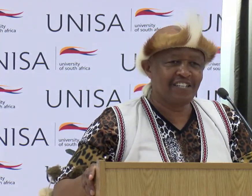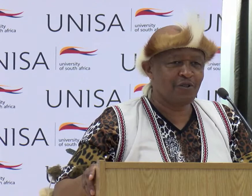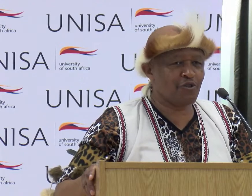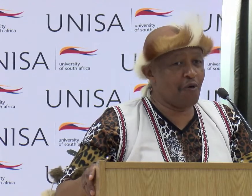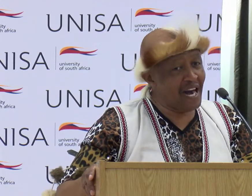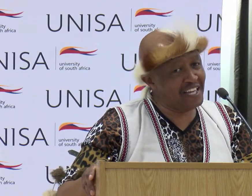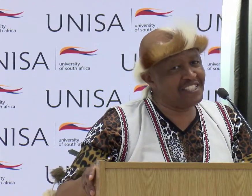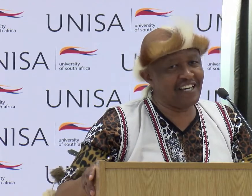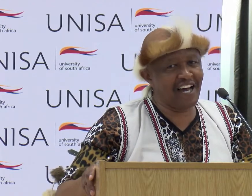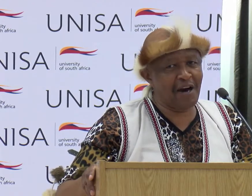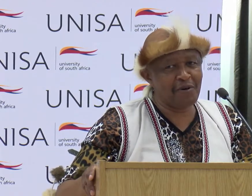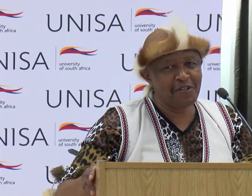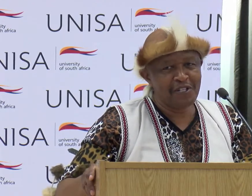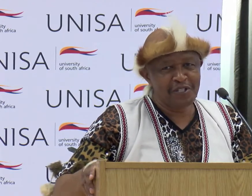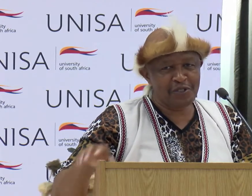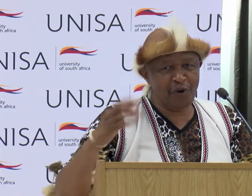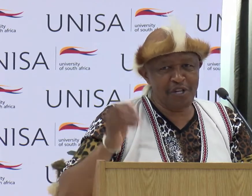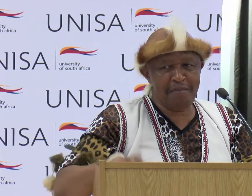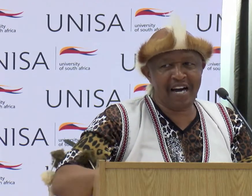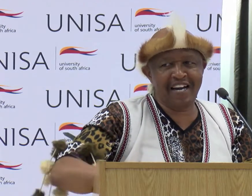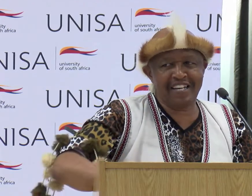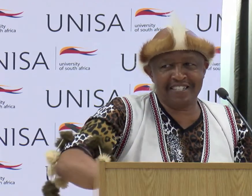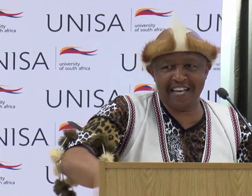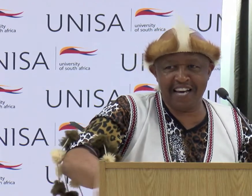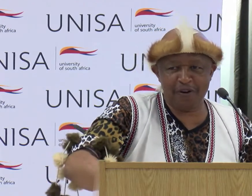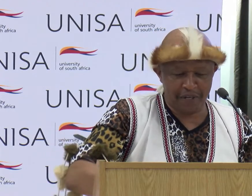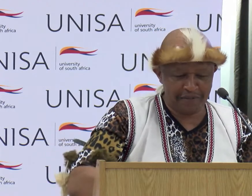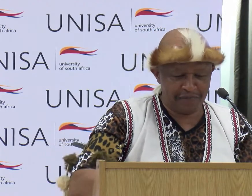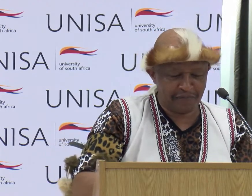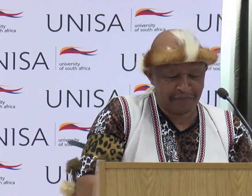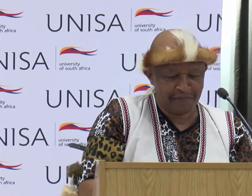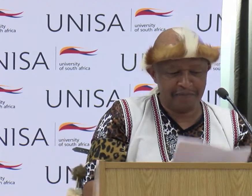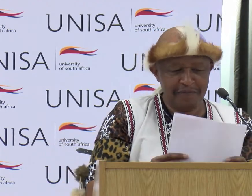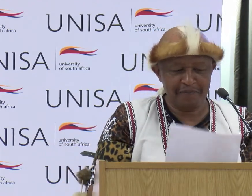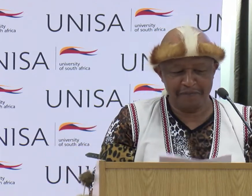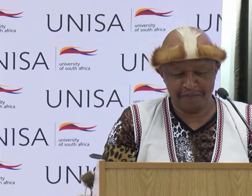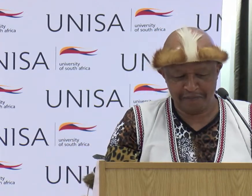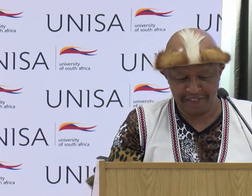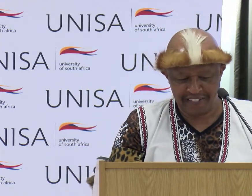zasha somahashi ke lapho sinqunya amakhanda ziyeko